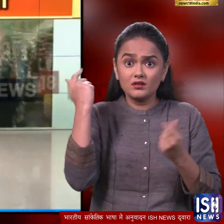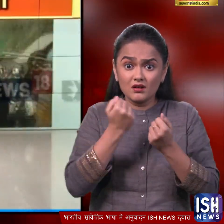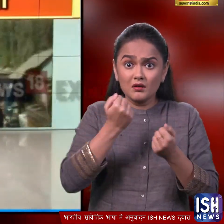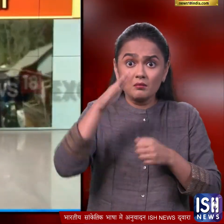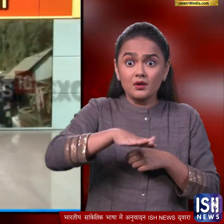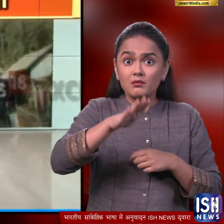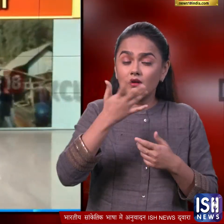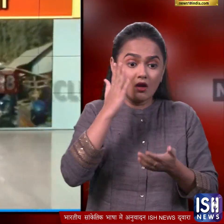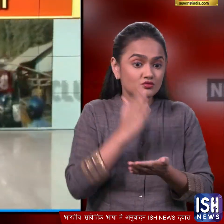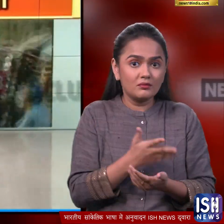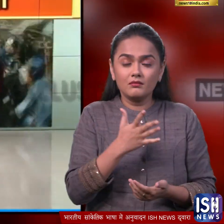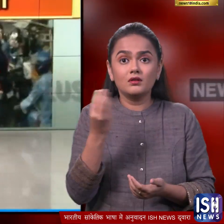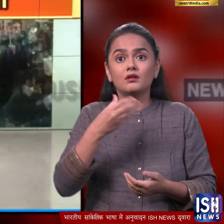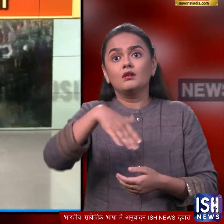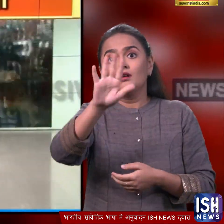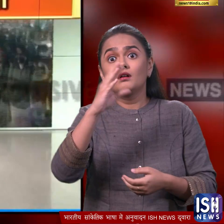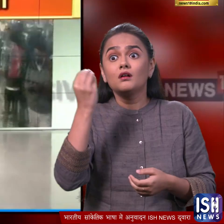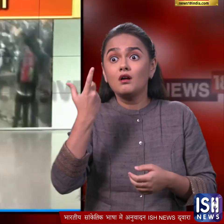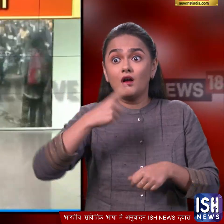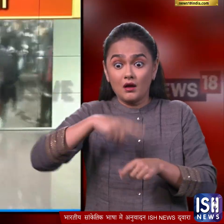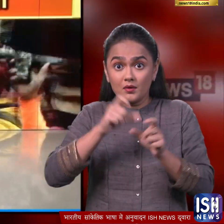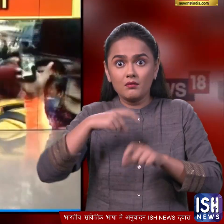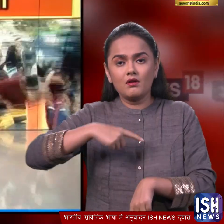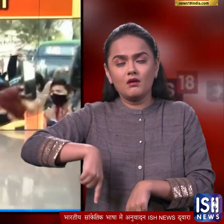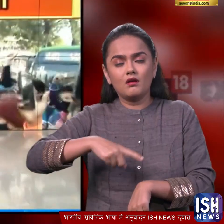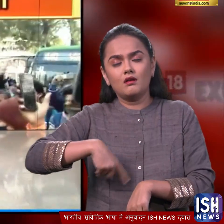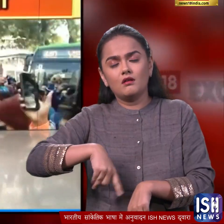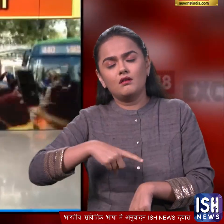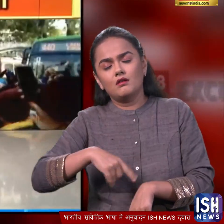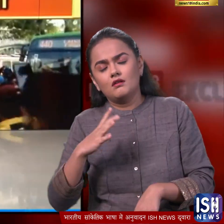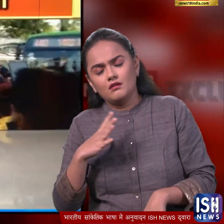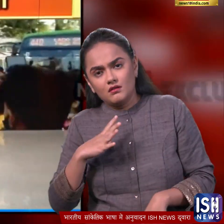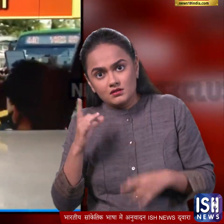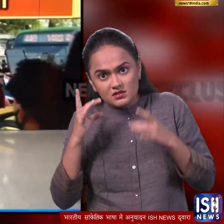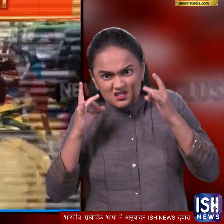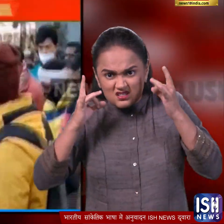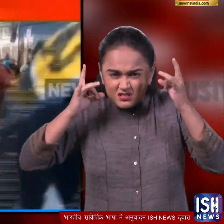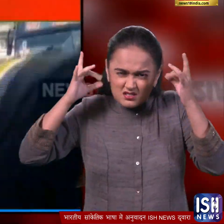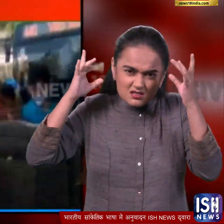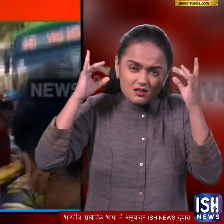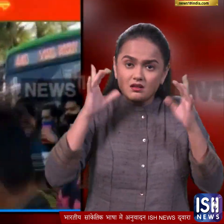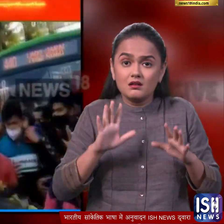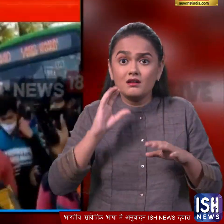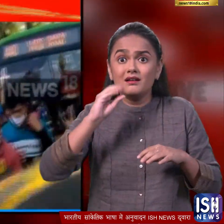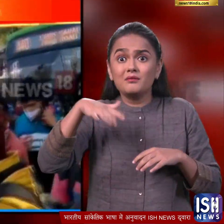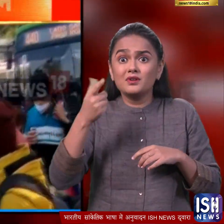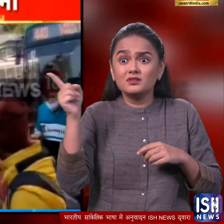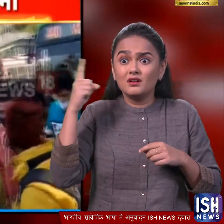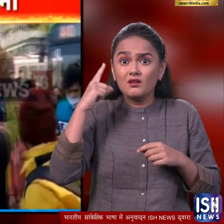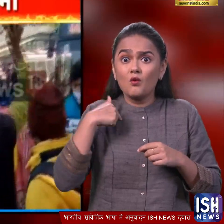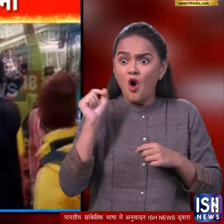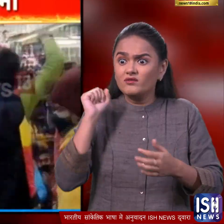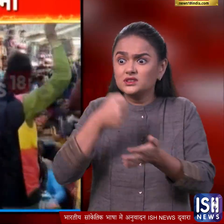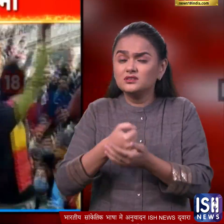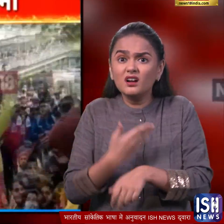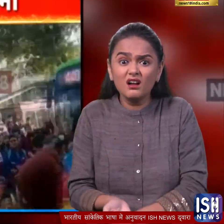बसें कई स्टैंड पर नहीं रुकी तो कई घंटों से इंतजार कर रहे यात्रियों का धैर्य जवाब दे गया। और दफ्तर पहुंचने में हो